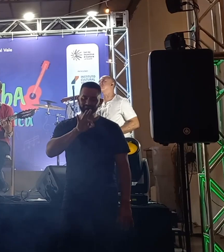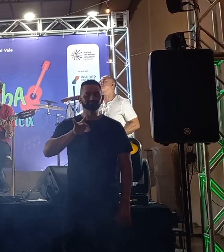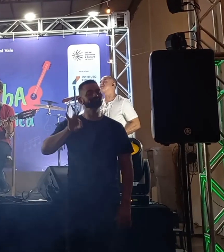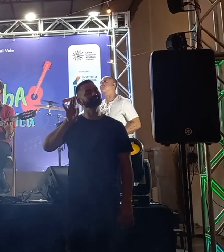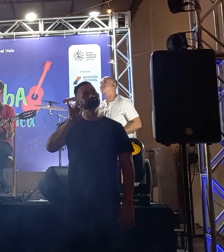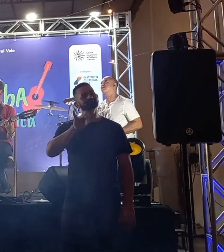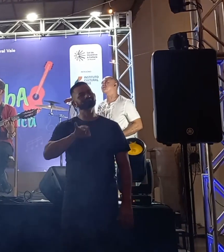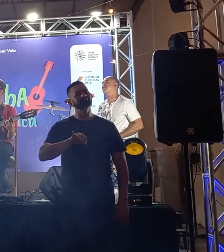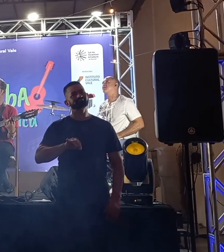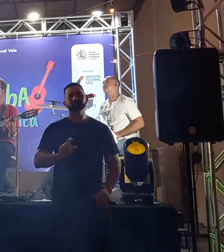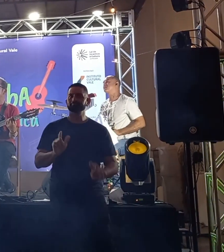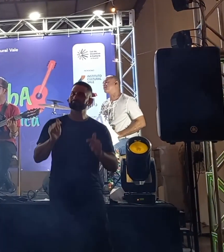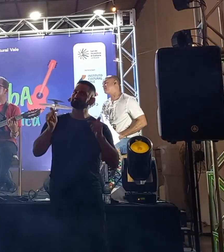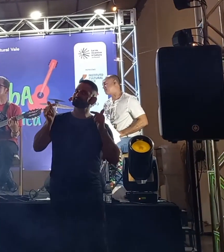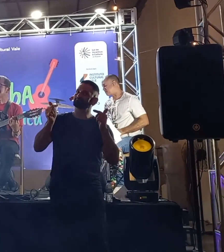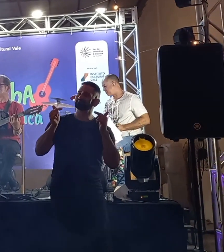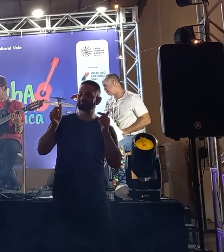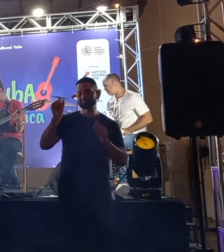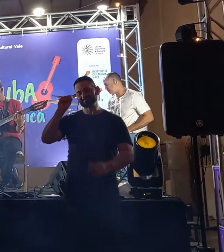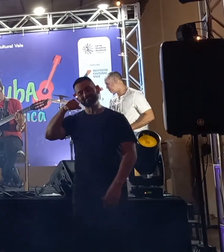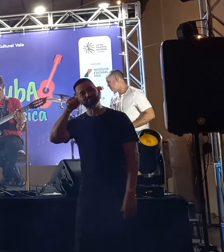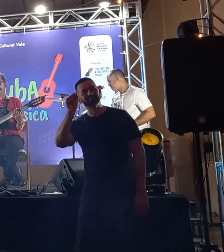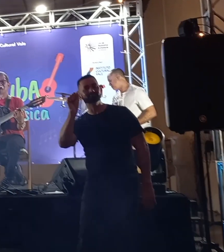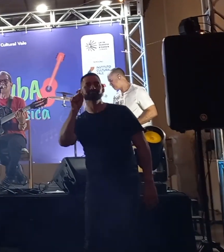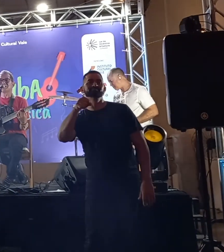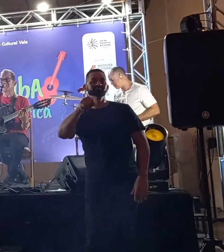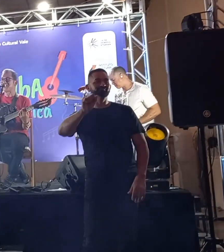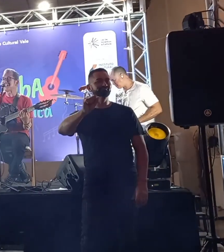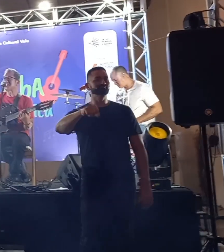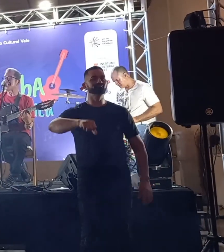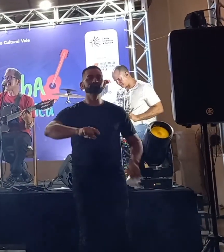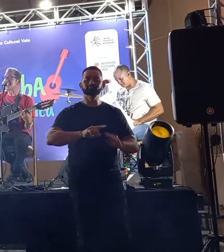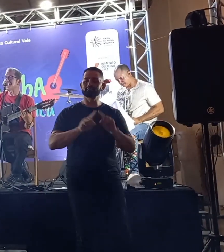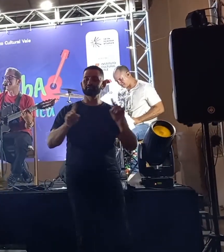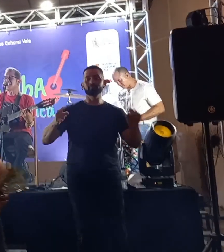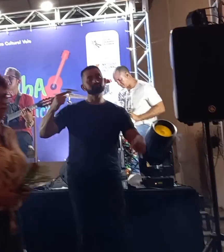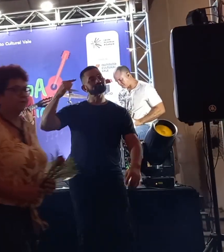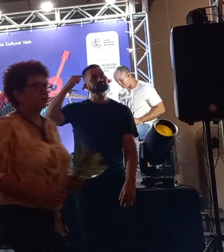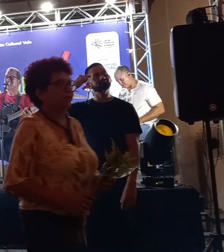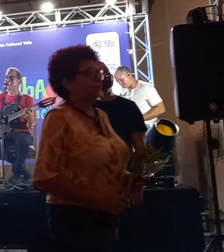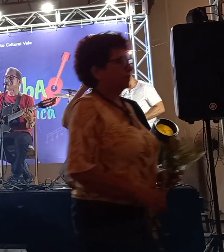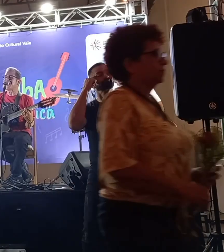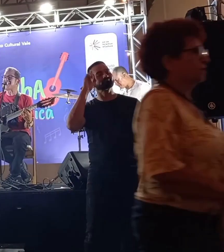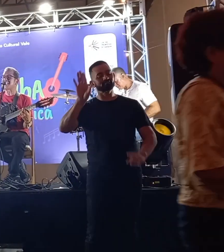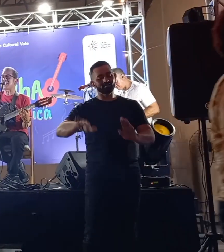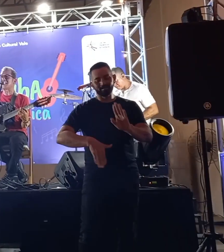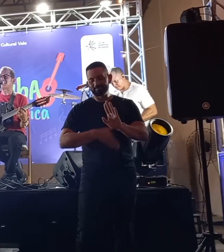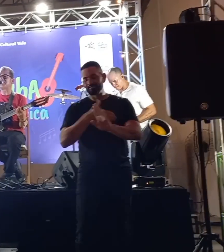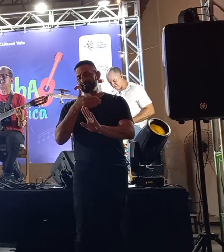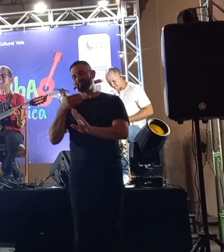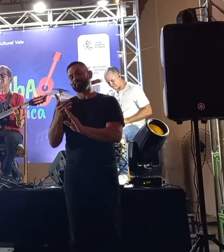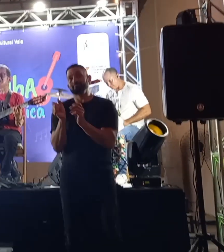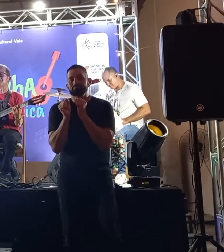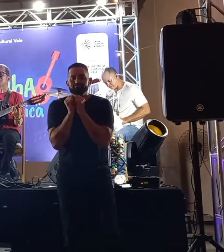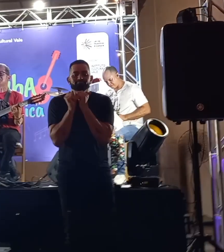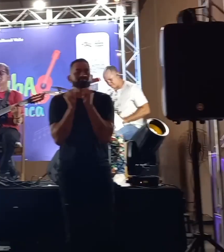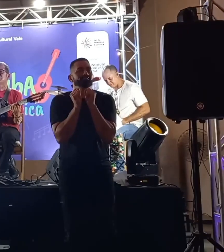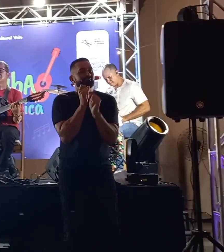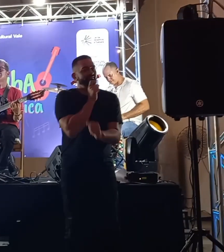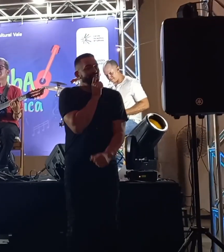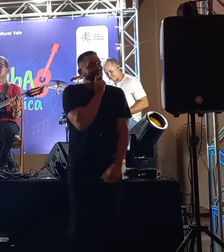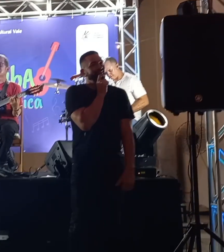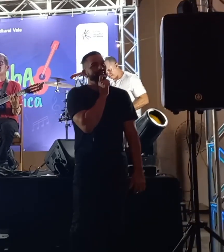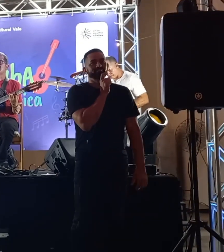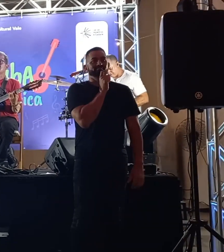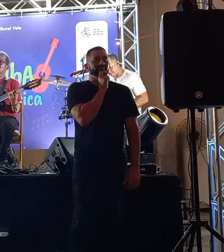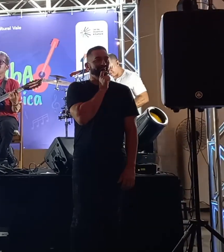passarinho. Ai de mim se não fosse assim, de pensar até me dar calafrio.